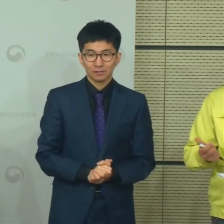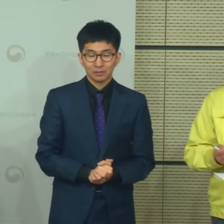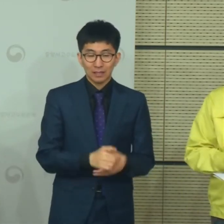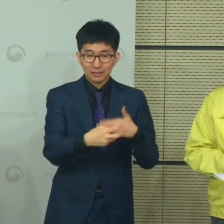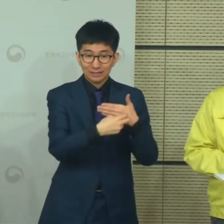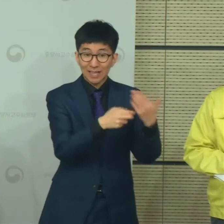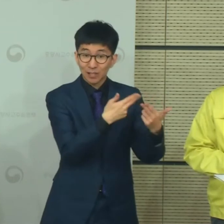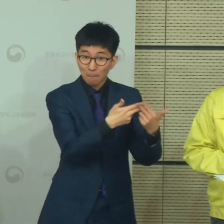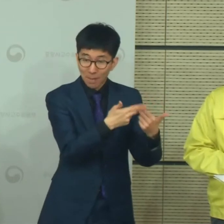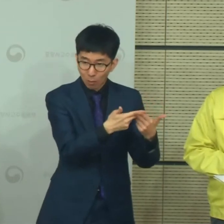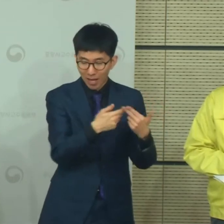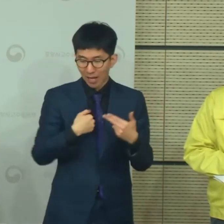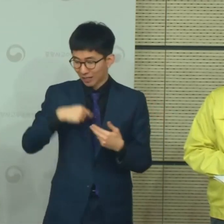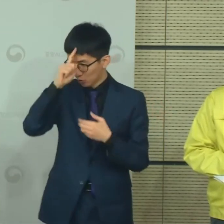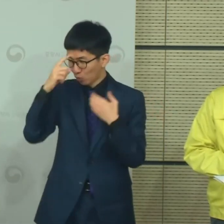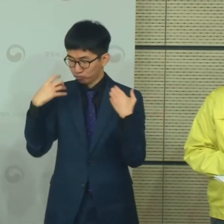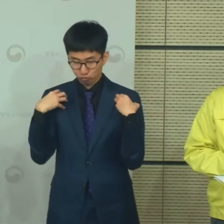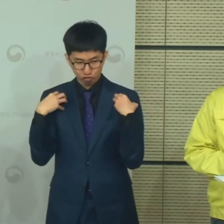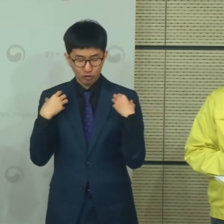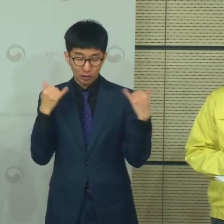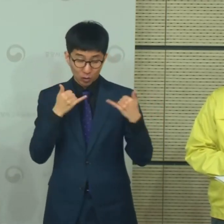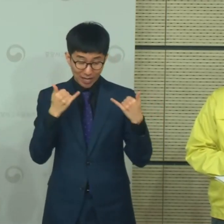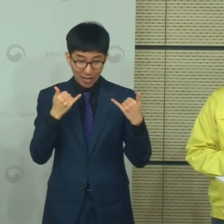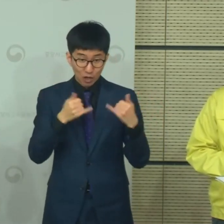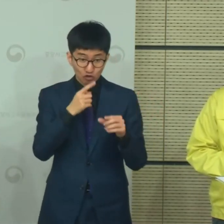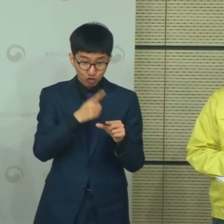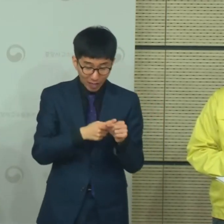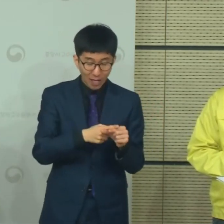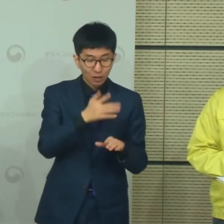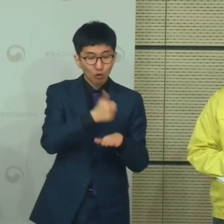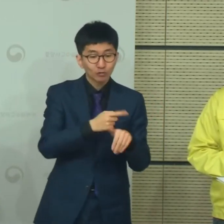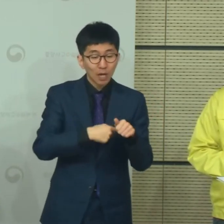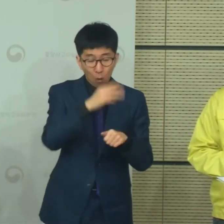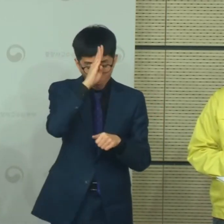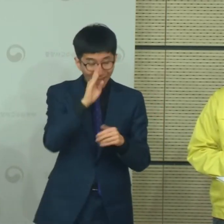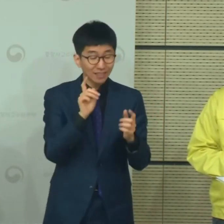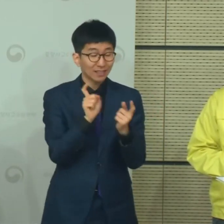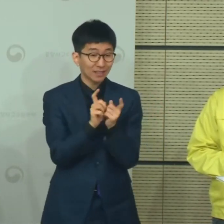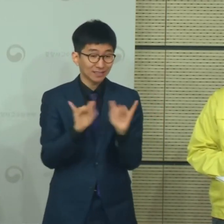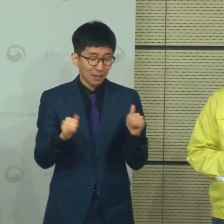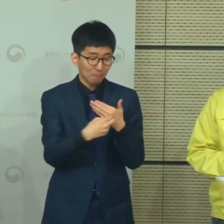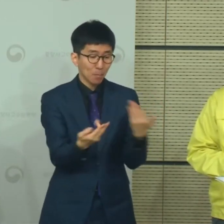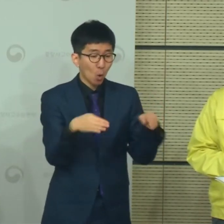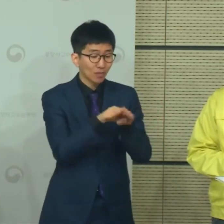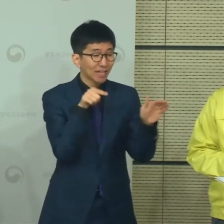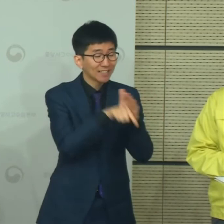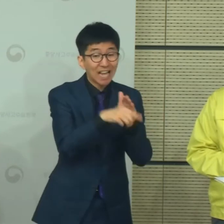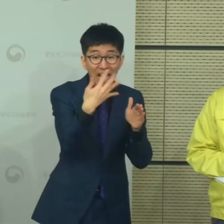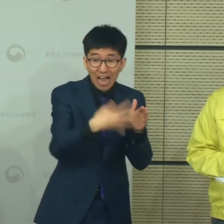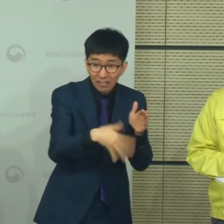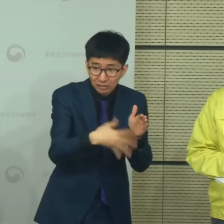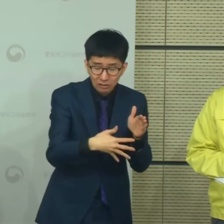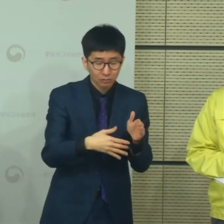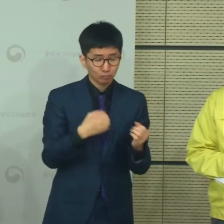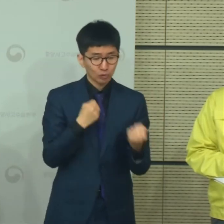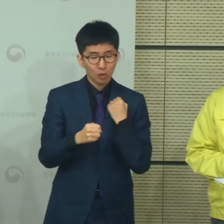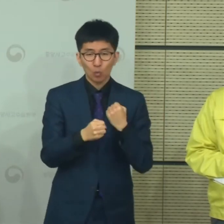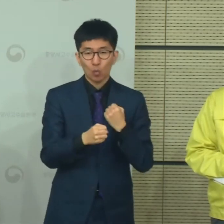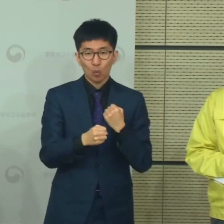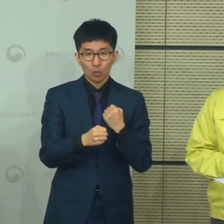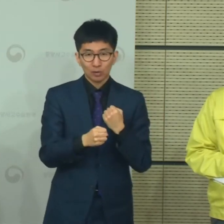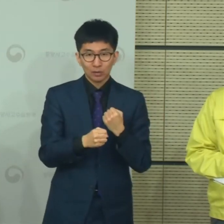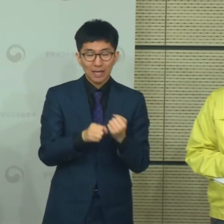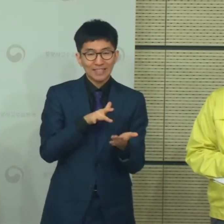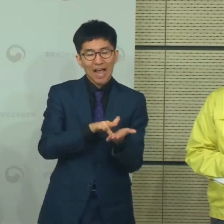의협과 전화상담 처방 관련해가지고 지금 논의 상황이 어떻게 진행되고 있는지 궁금하고요. 그리고